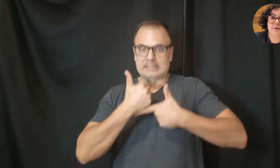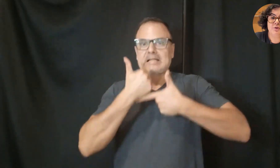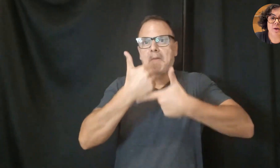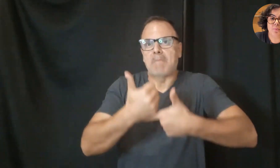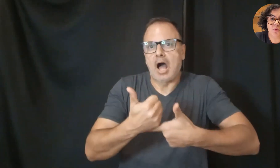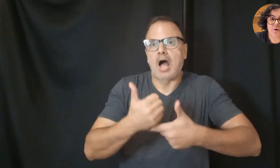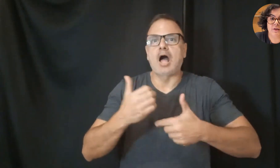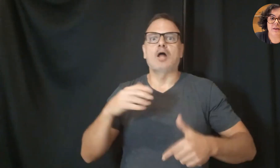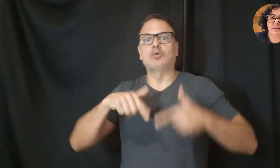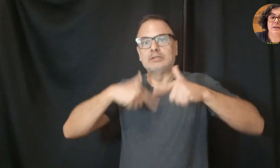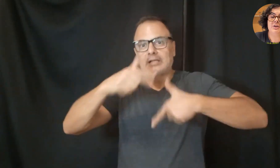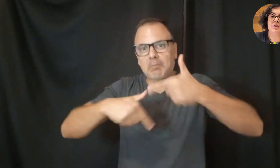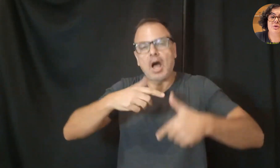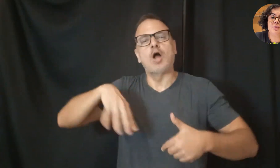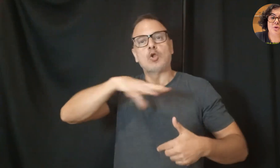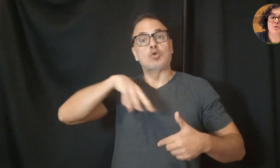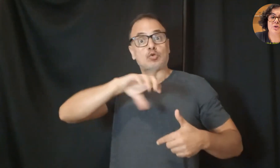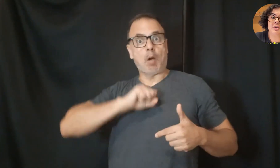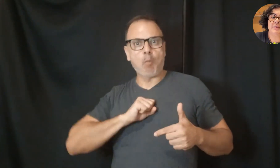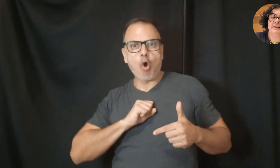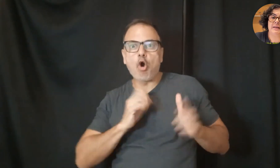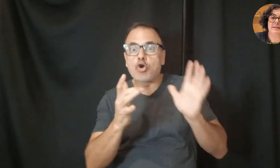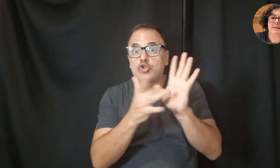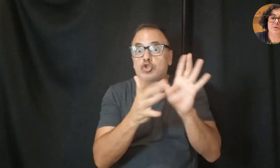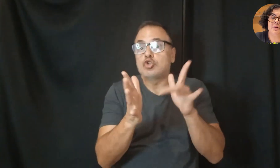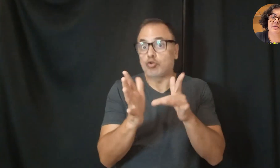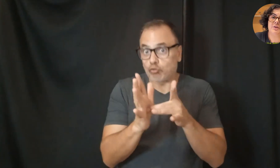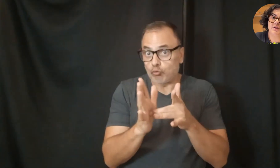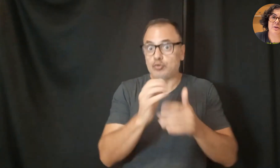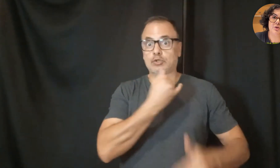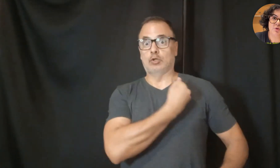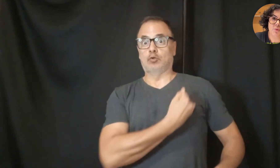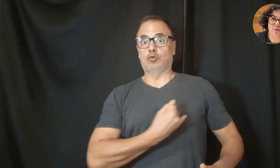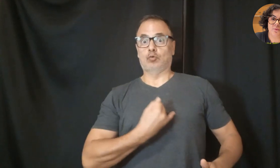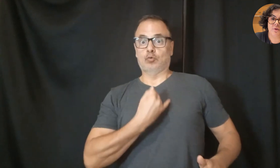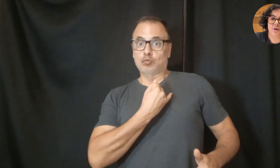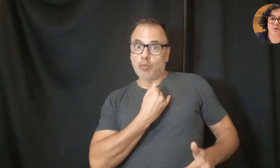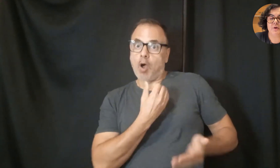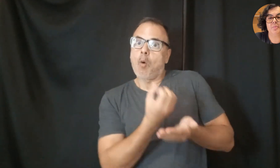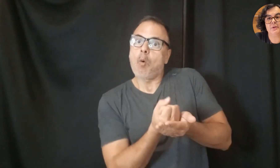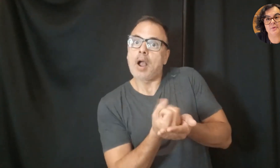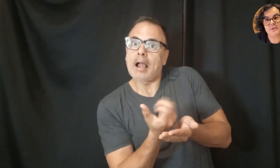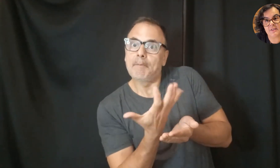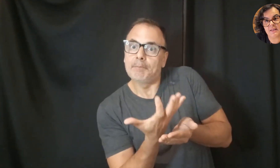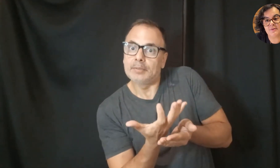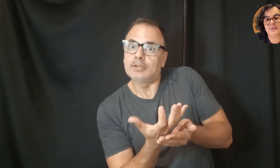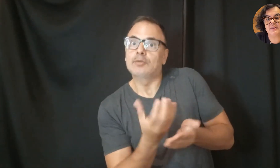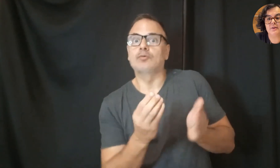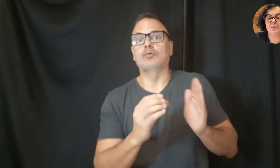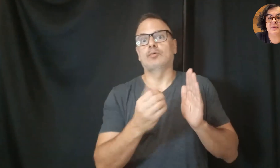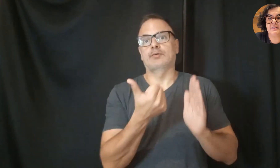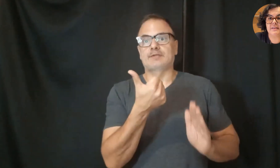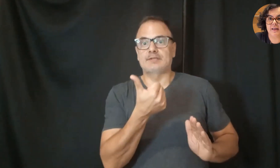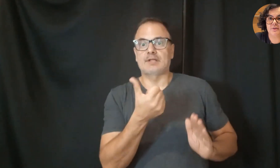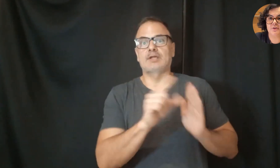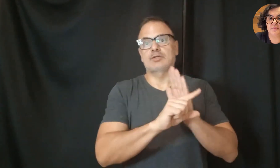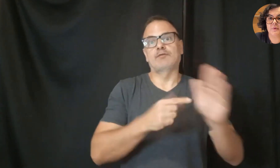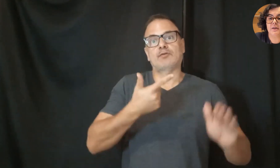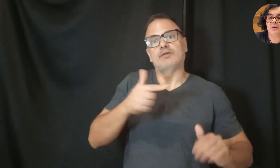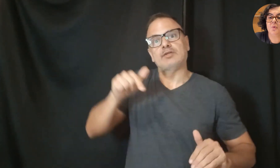de amor que Jesus nos chama a atenção no Evangelho de João, no capítulo 6, versículo 27, quando